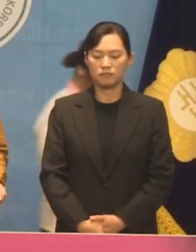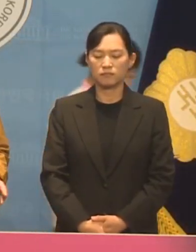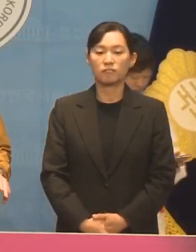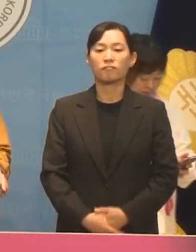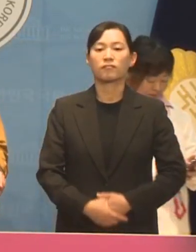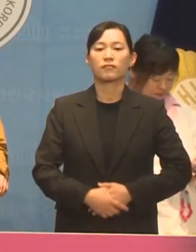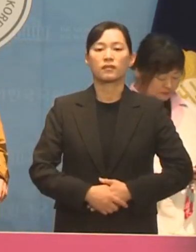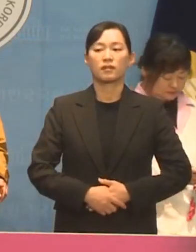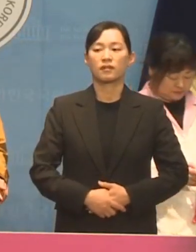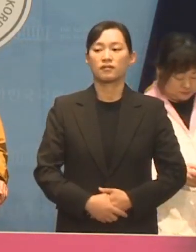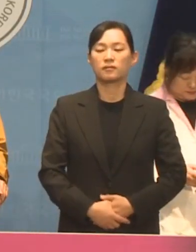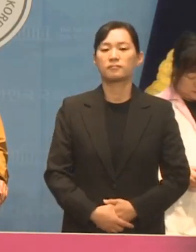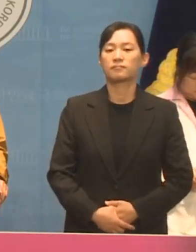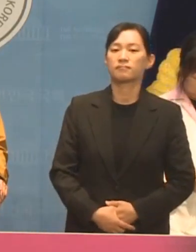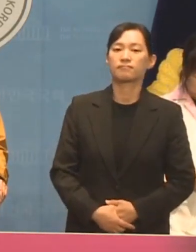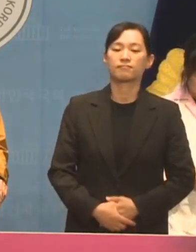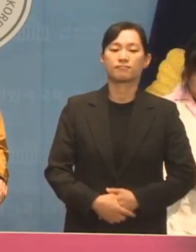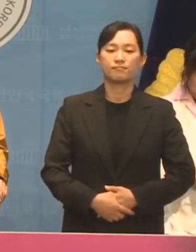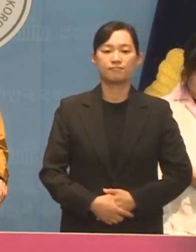예, 지금